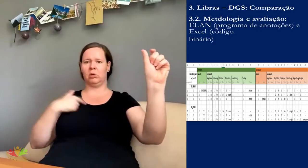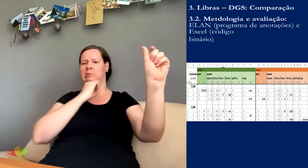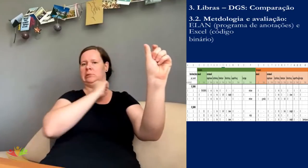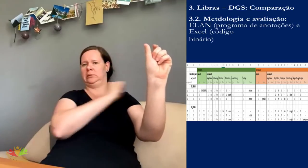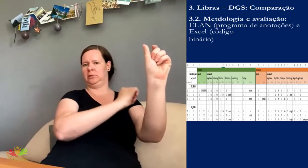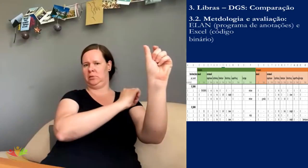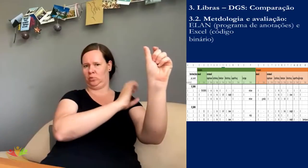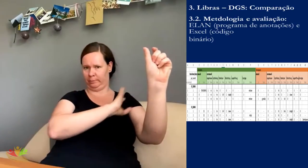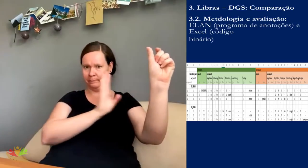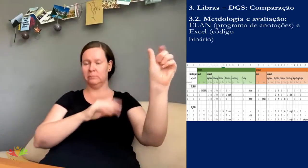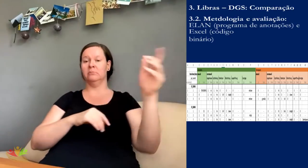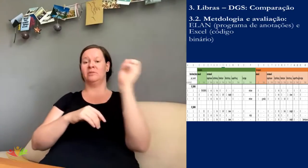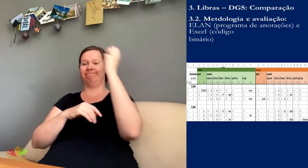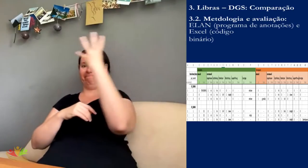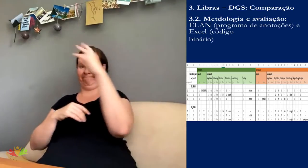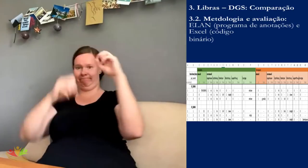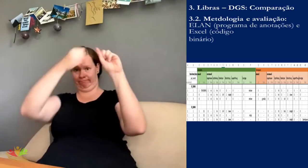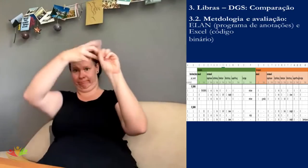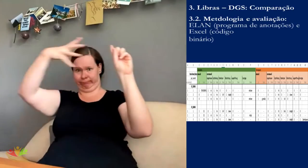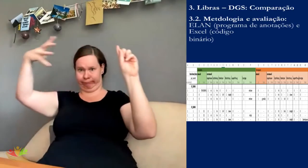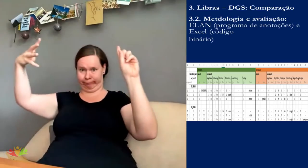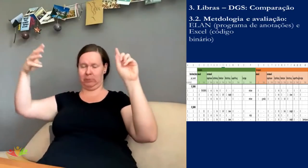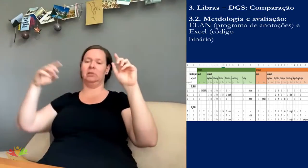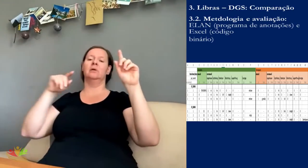frase, eu colocava 0, o valor 0.